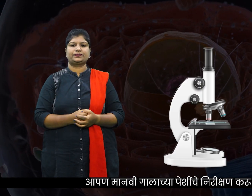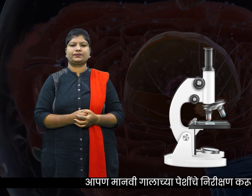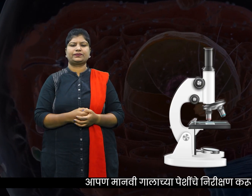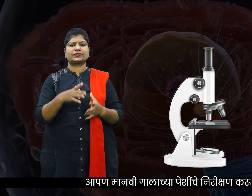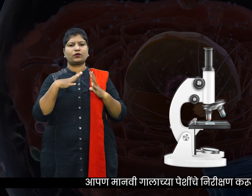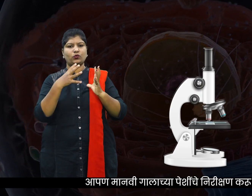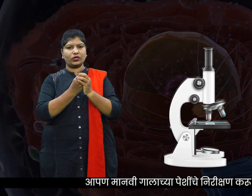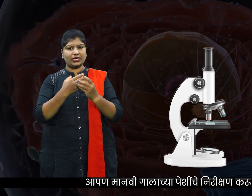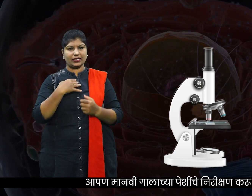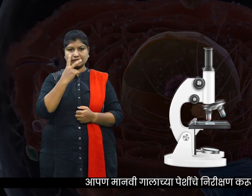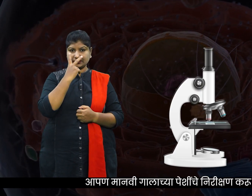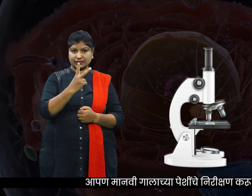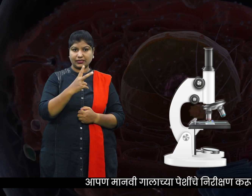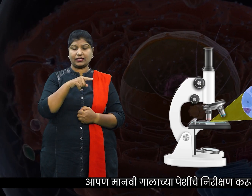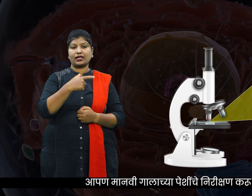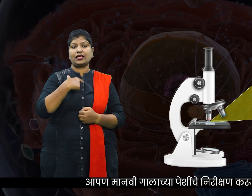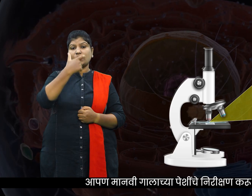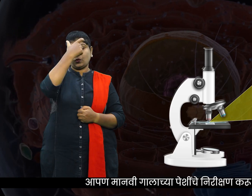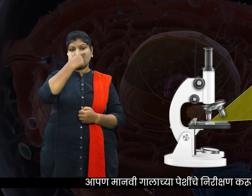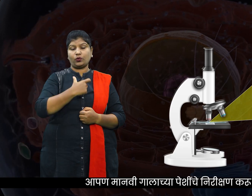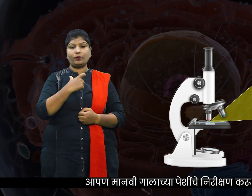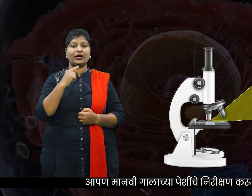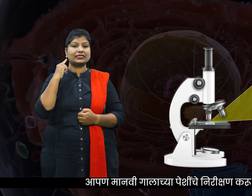आपण मानवी गालाच्या पेशींचे निरीक्षण करू शकतो.